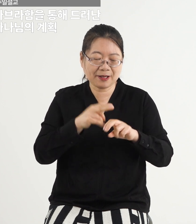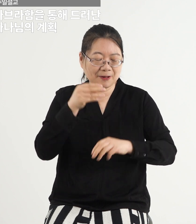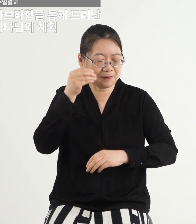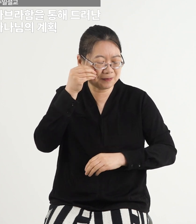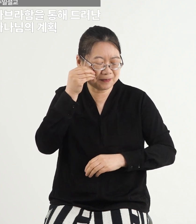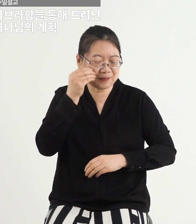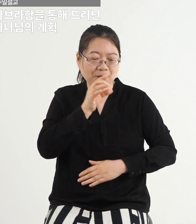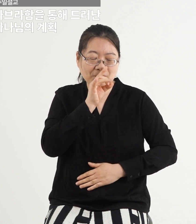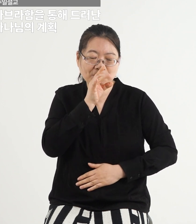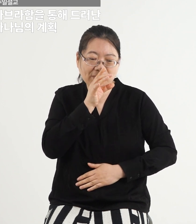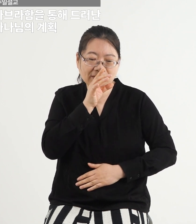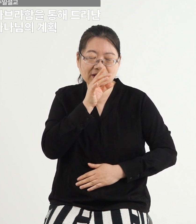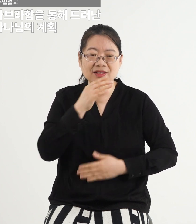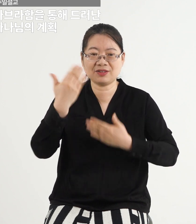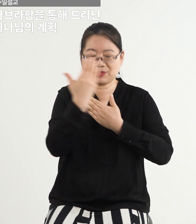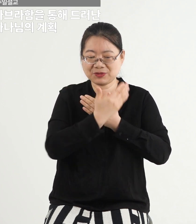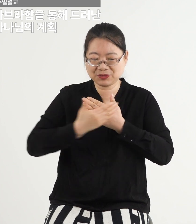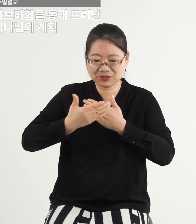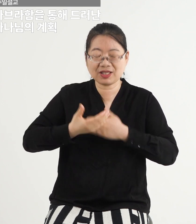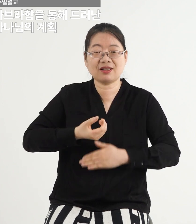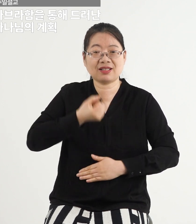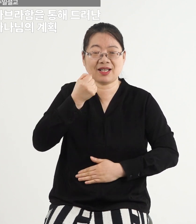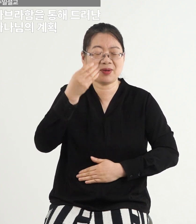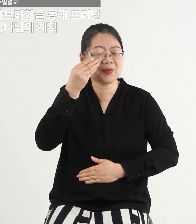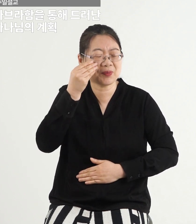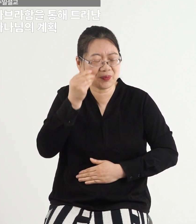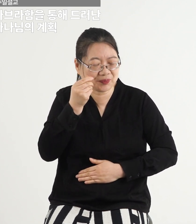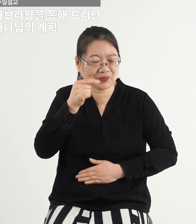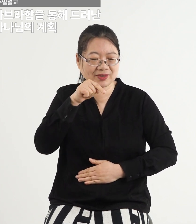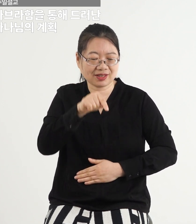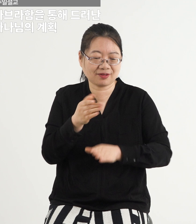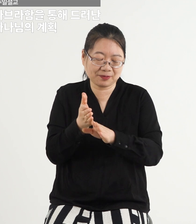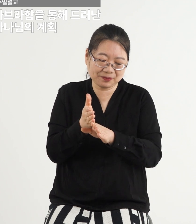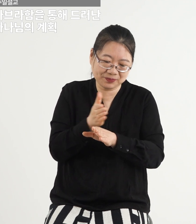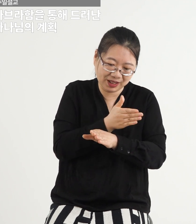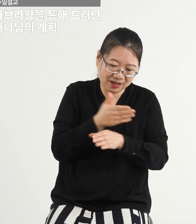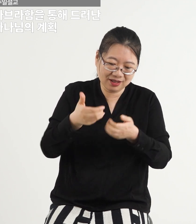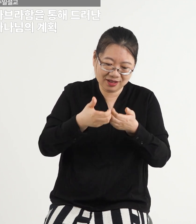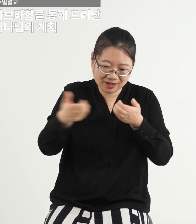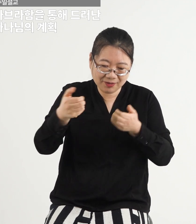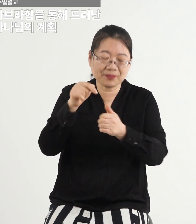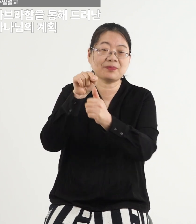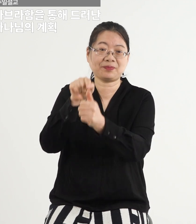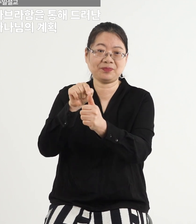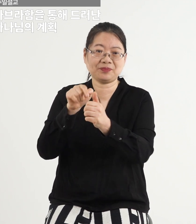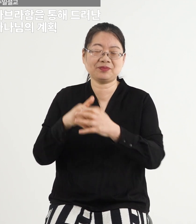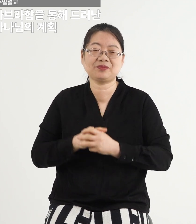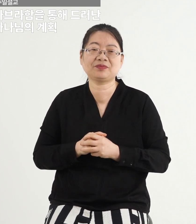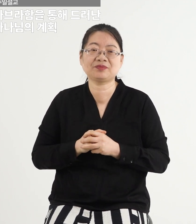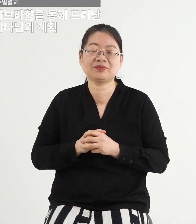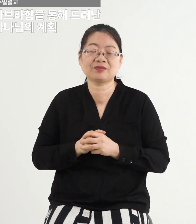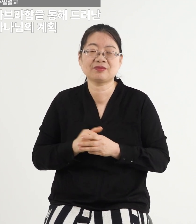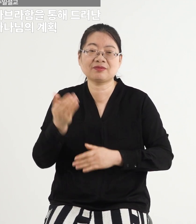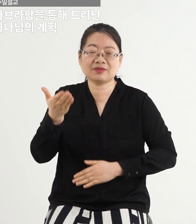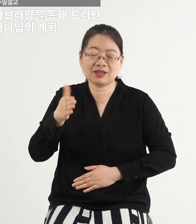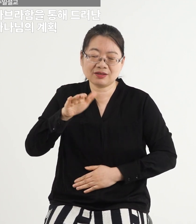되는 그 육의 것들, 익숙한 것들로부터 떠나라는 거예요. 자,